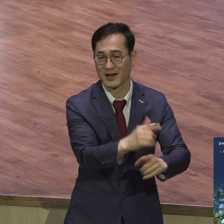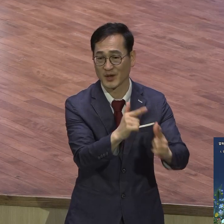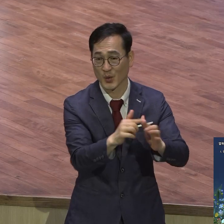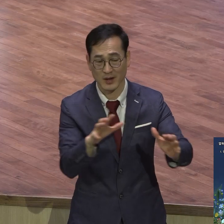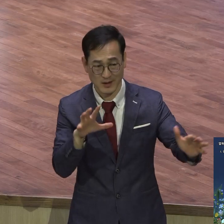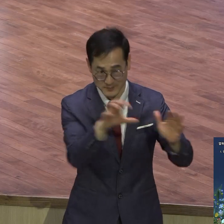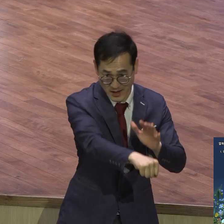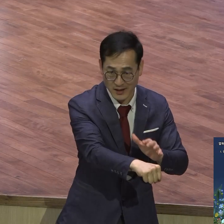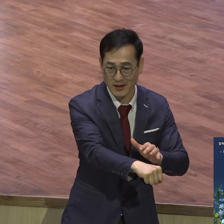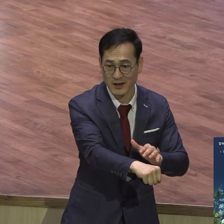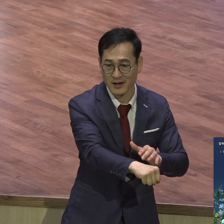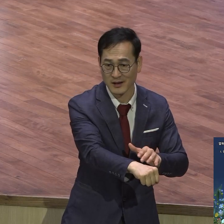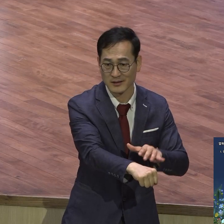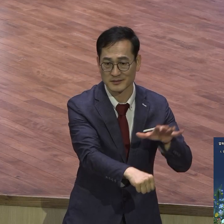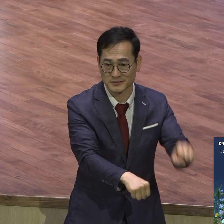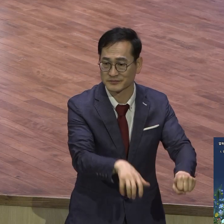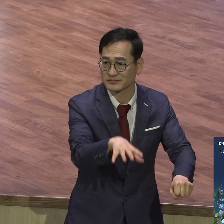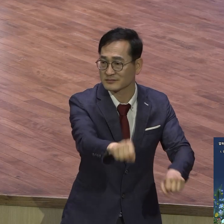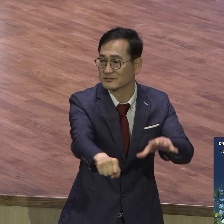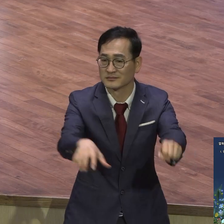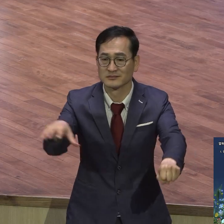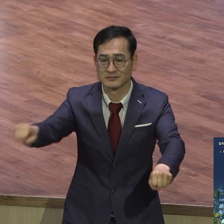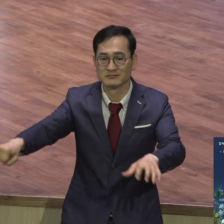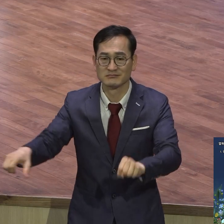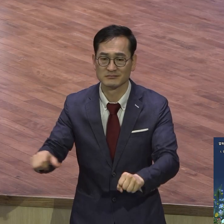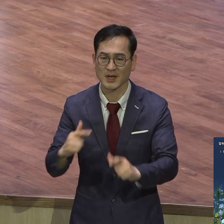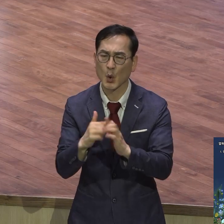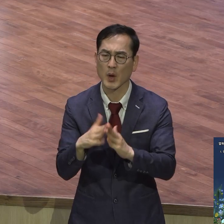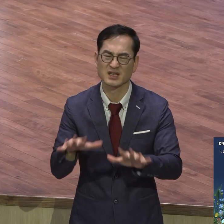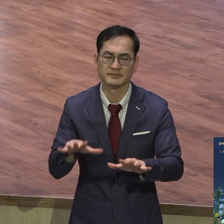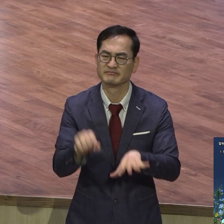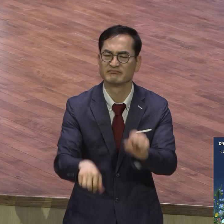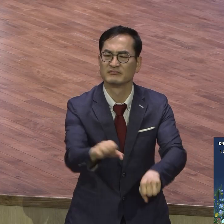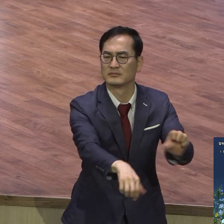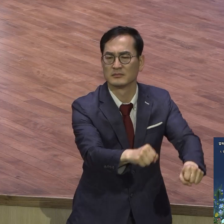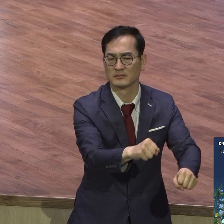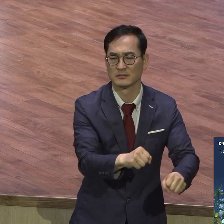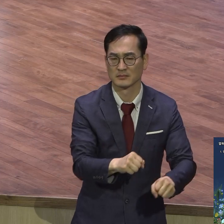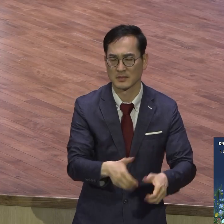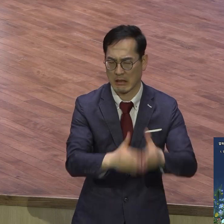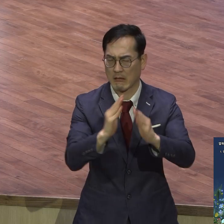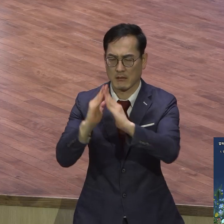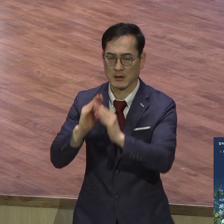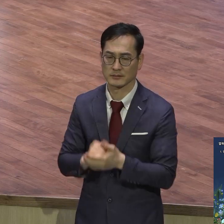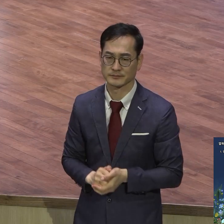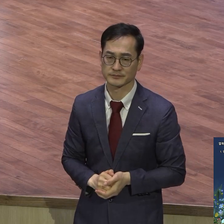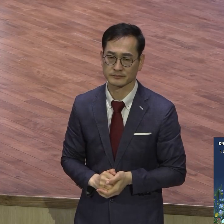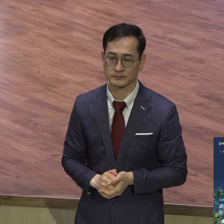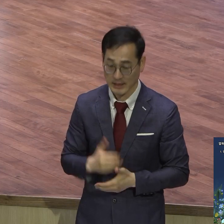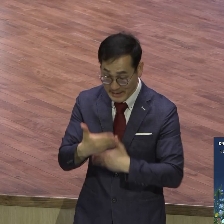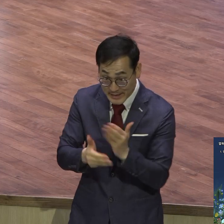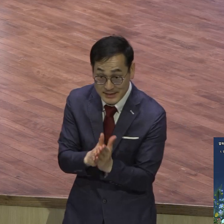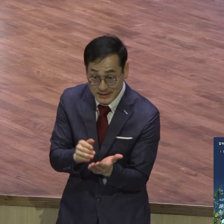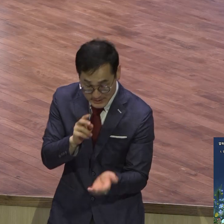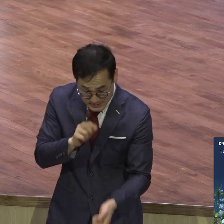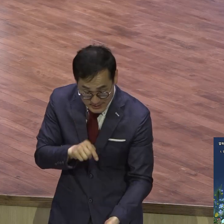안상홍 님 지으신 모든 세계 그런 것입니다. 찬송과 성경 똑같습니다.